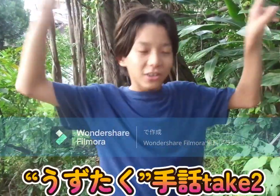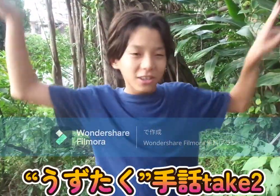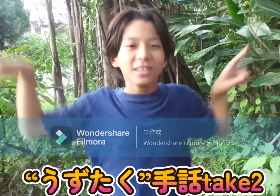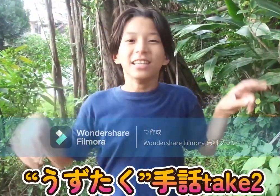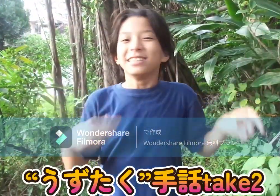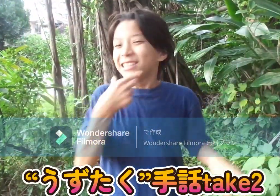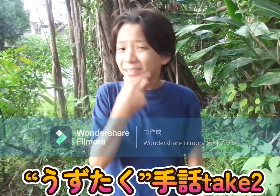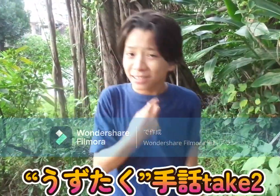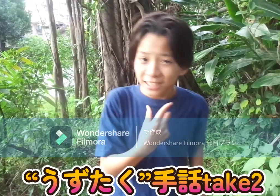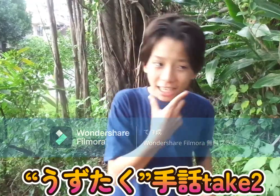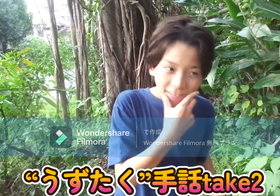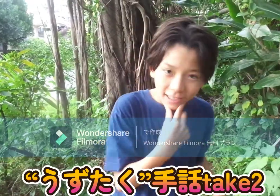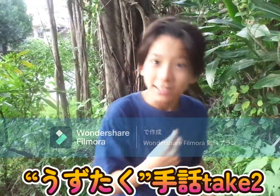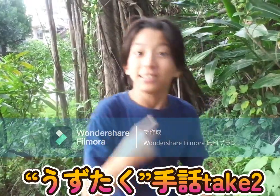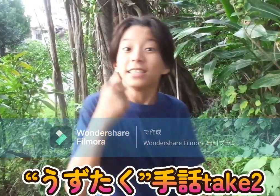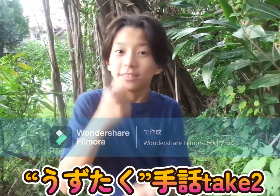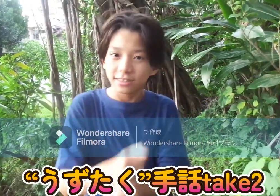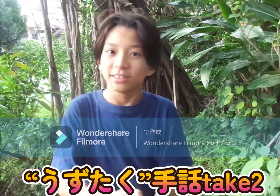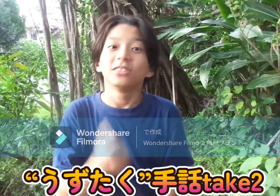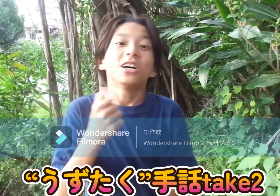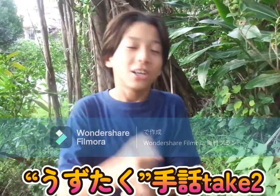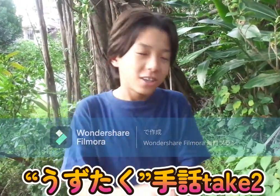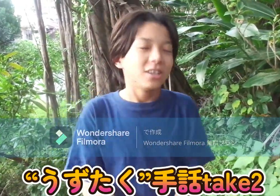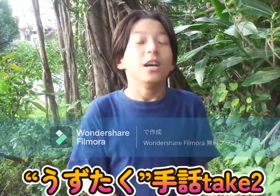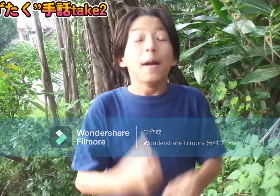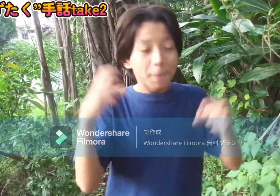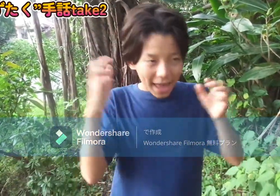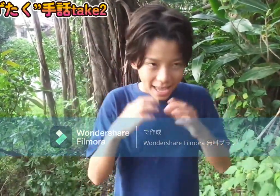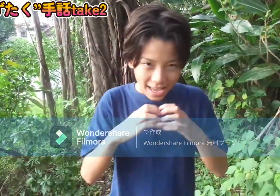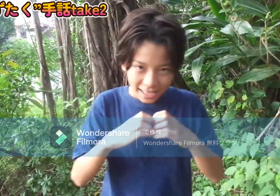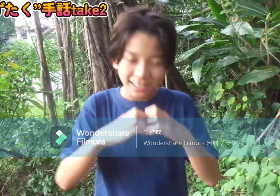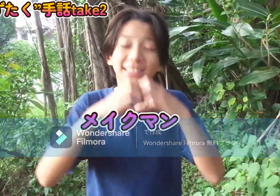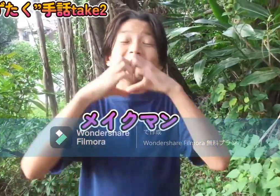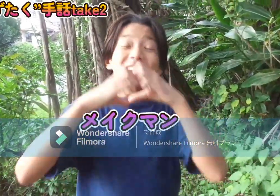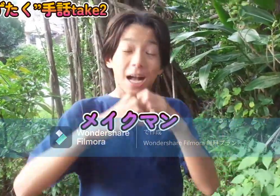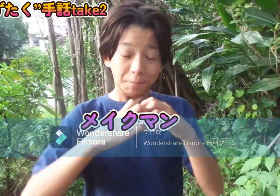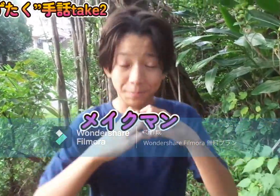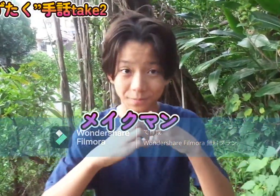う。幸せ作ろう、メイクマン。